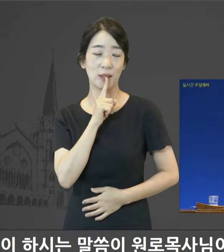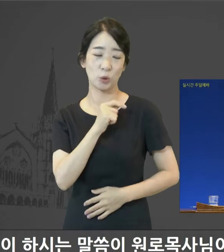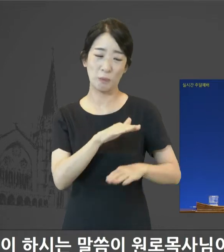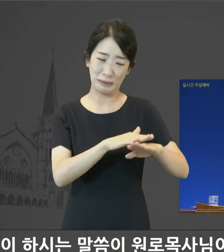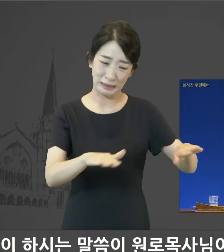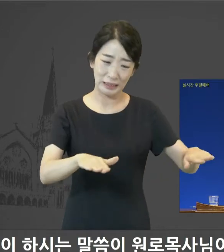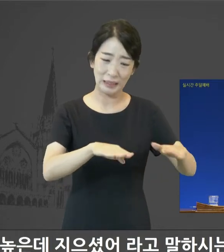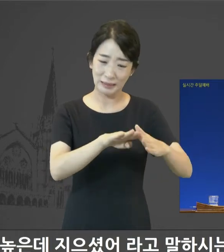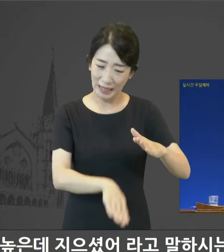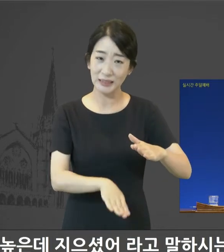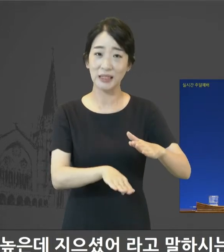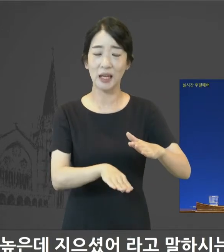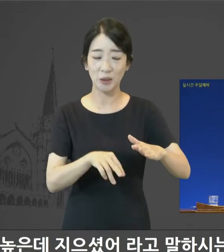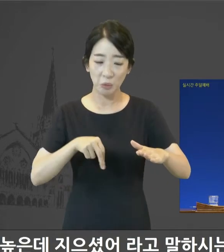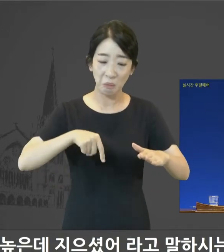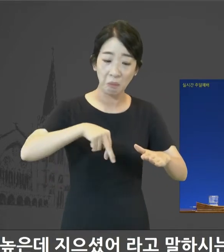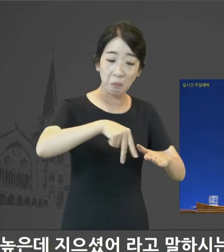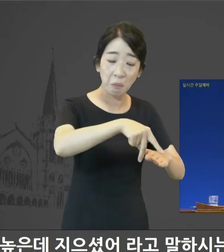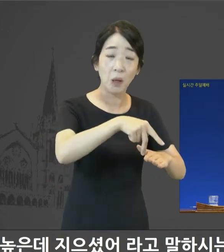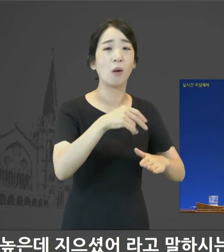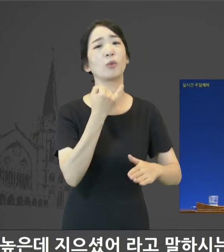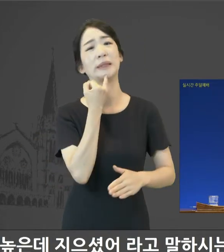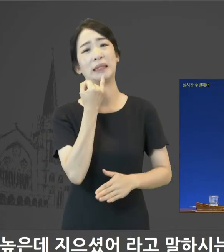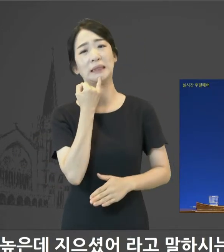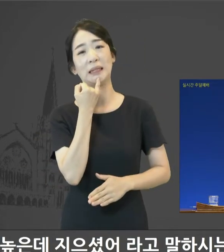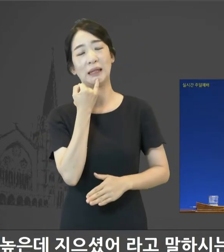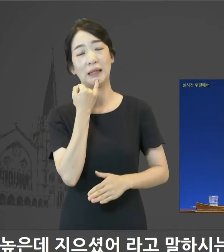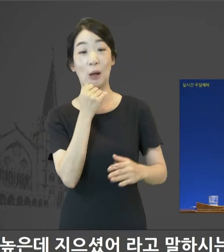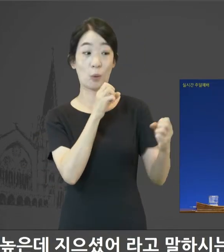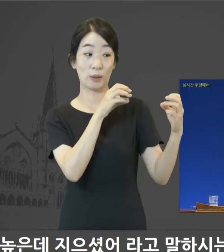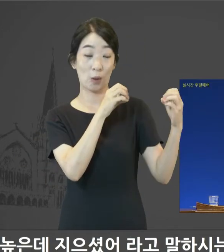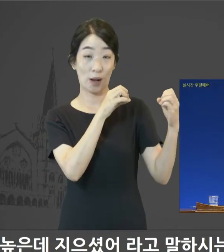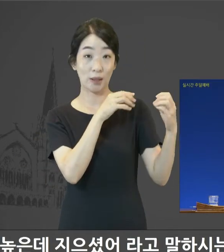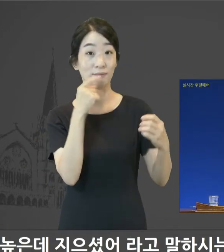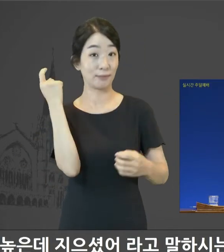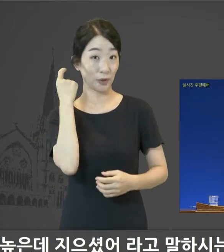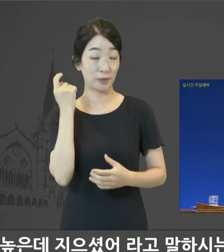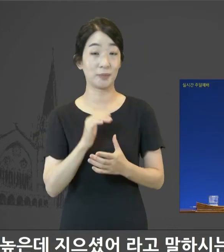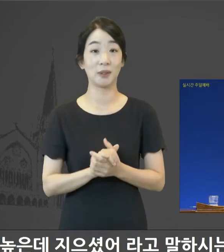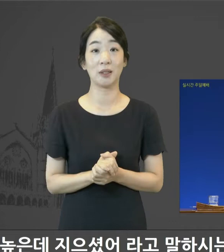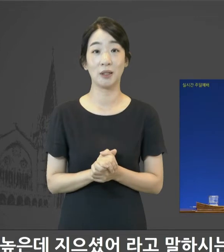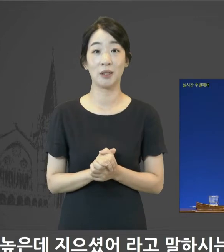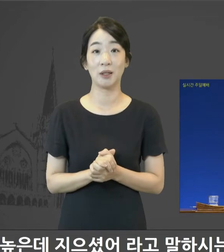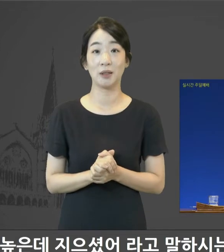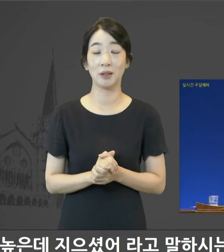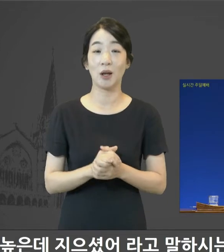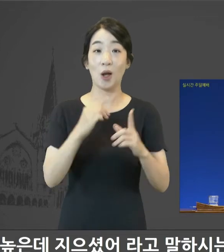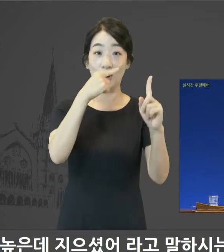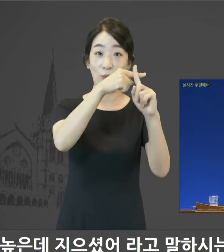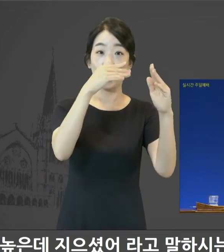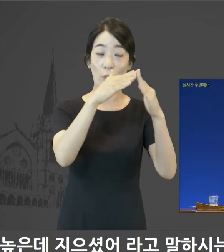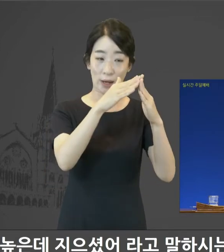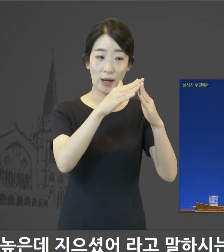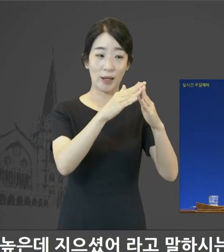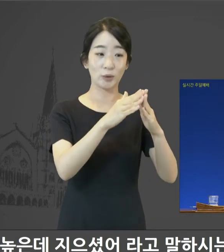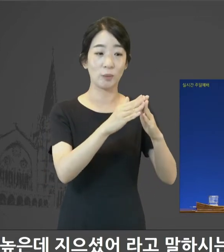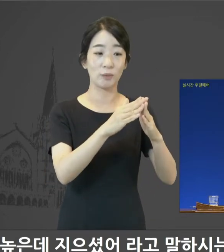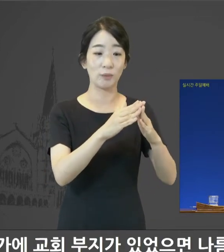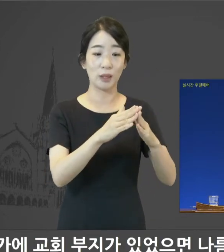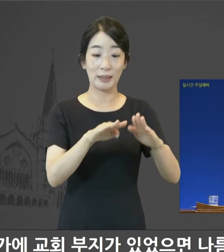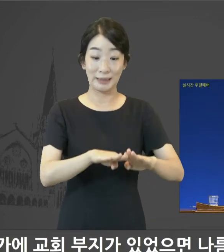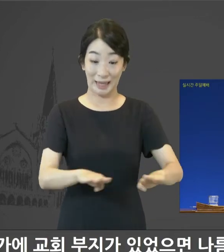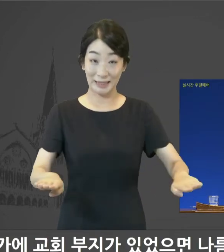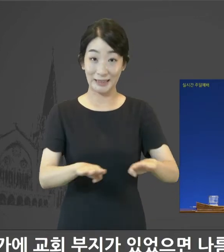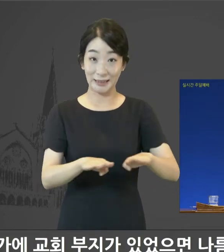들었습니다. 어쩌면 길가에 교회 부지가 있었으면 나름대로 더 괜찮은 터라 하는 생각이 들을